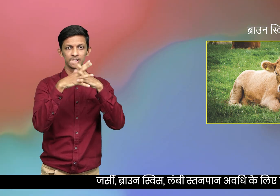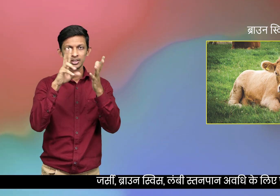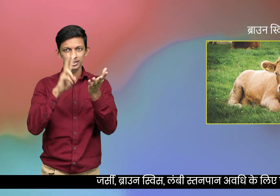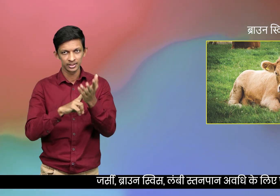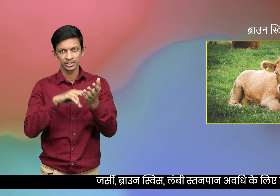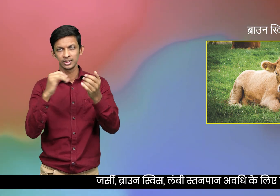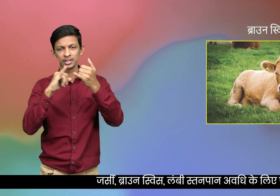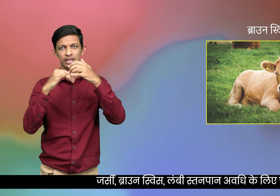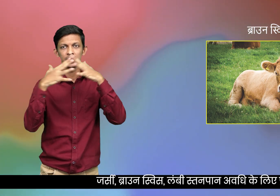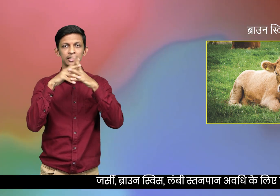स्तनपान